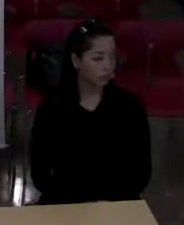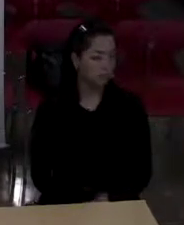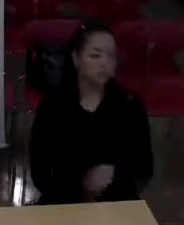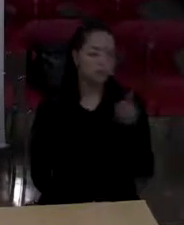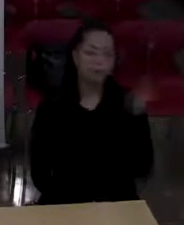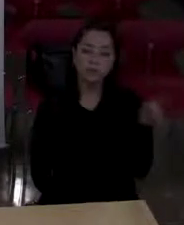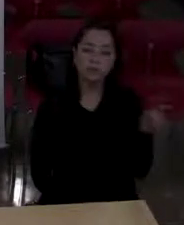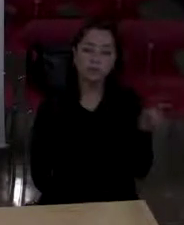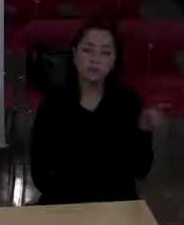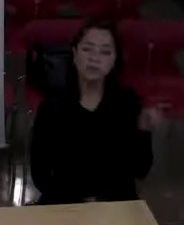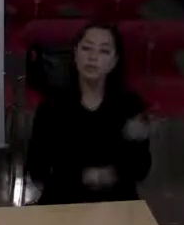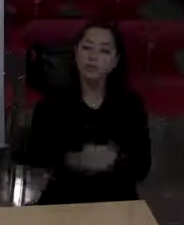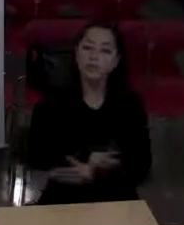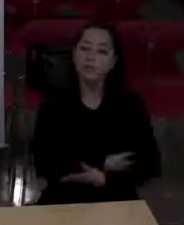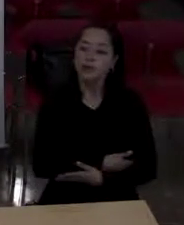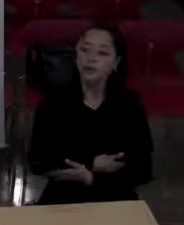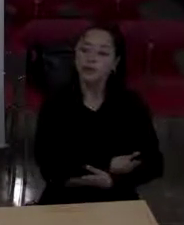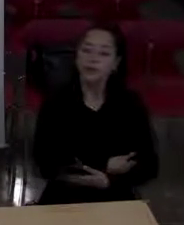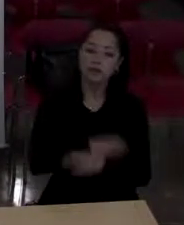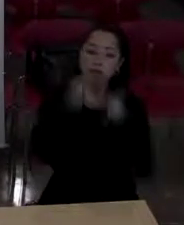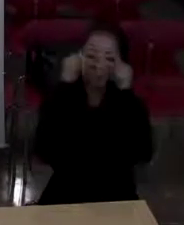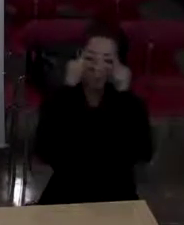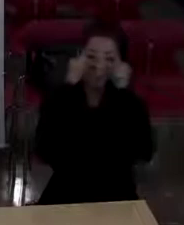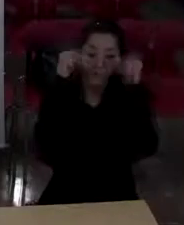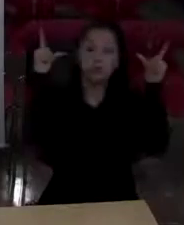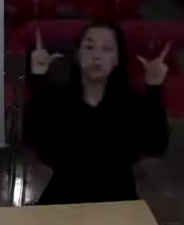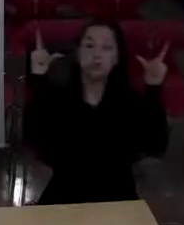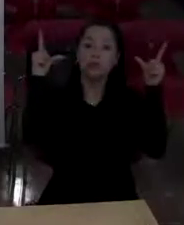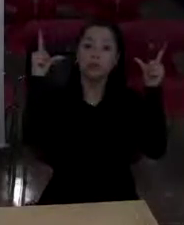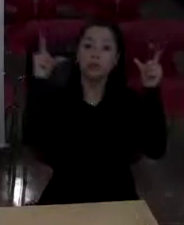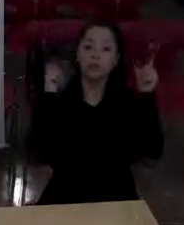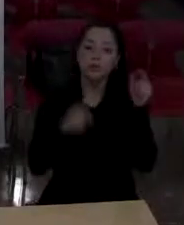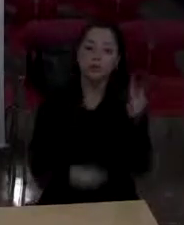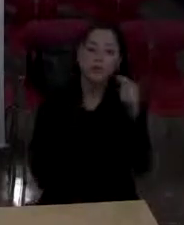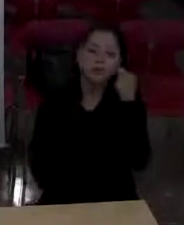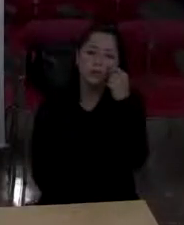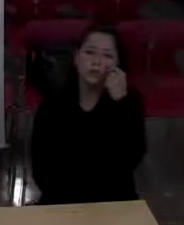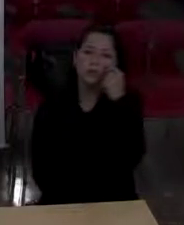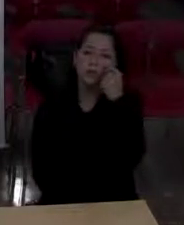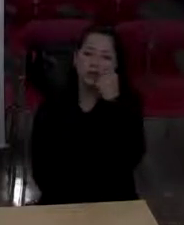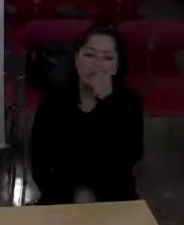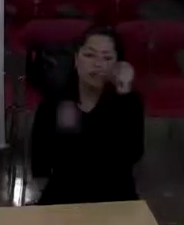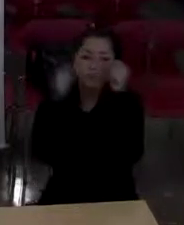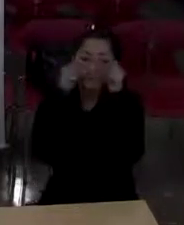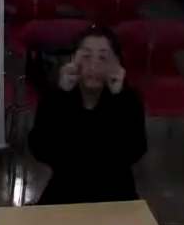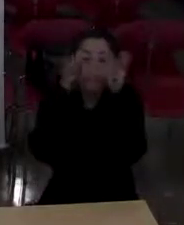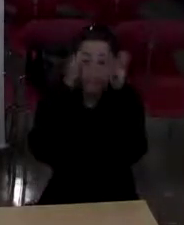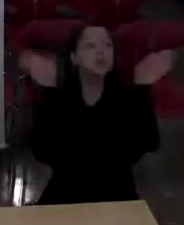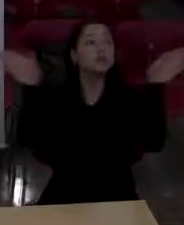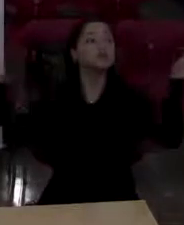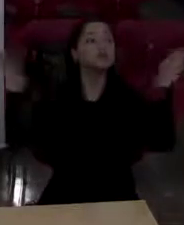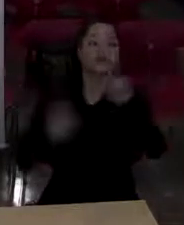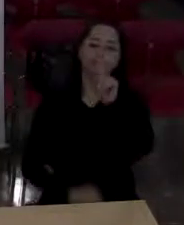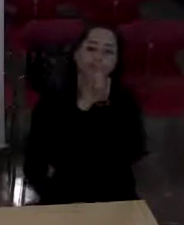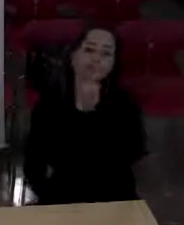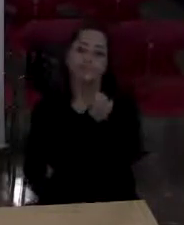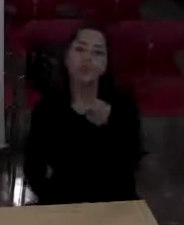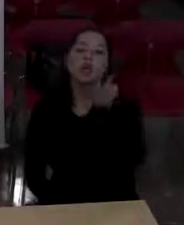El bebé abre los ojos por primera vez. Aunque solo le llega el 2% de la luz del exterior, no vive en la oscuridad